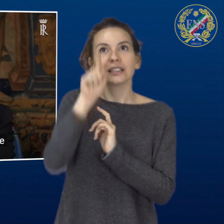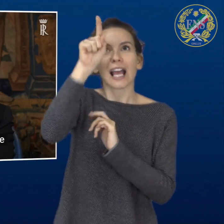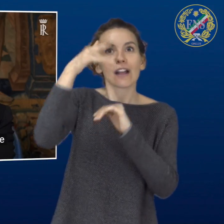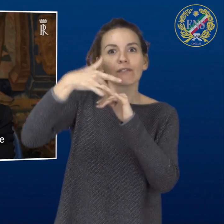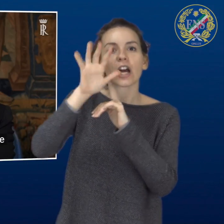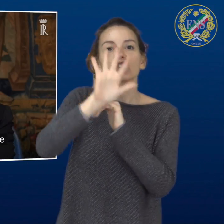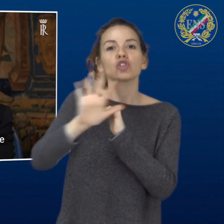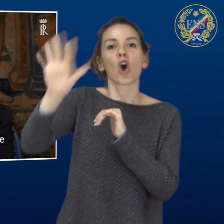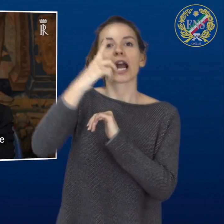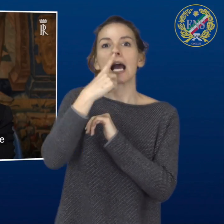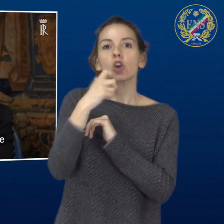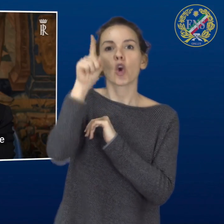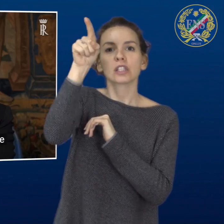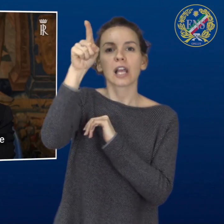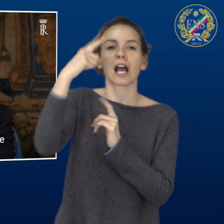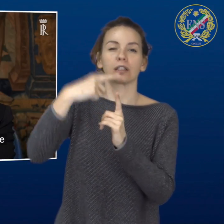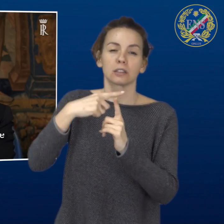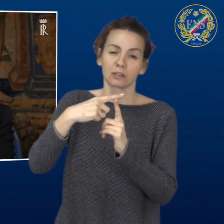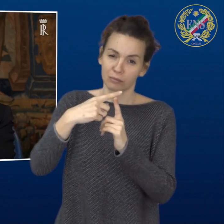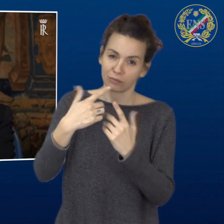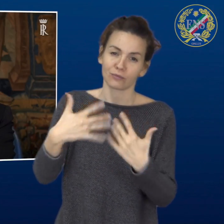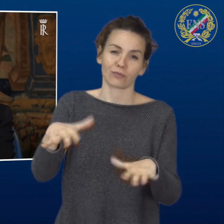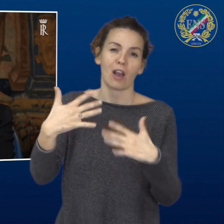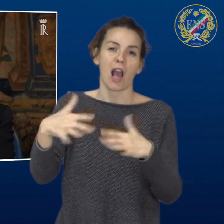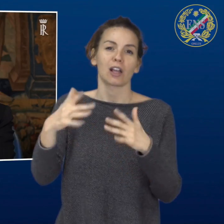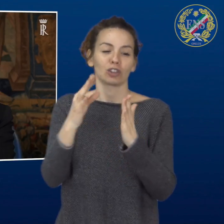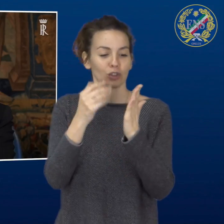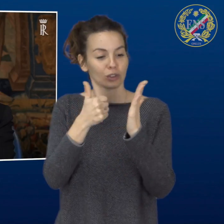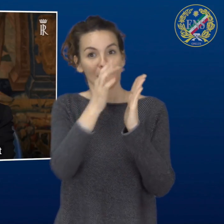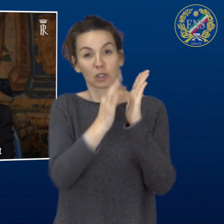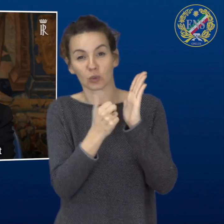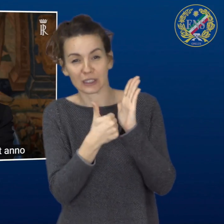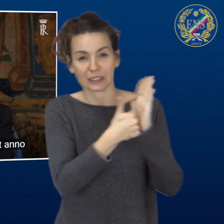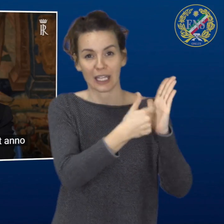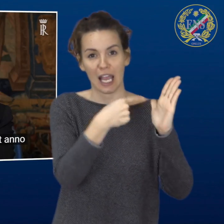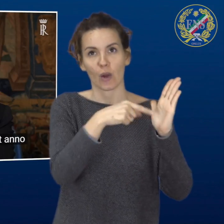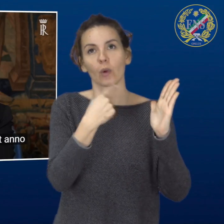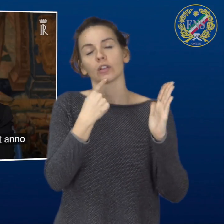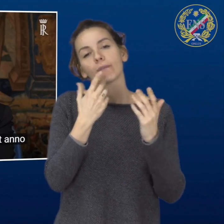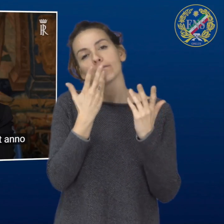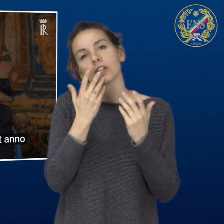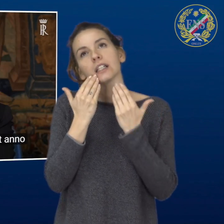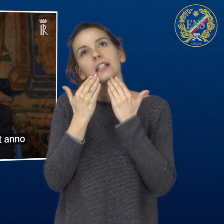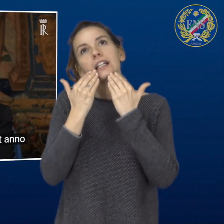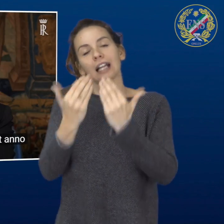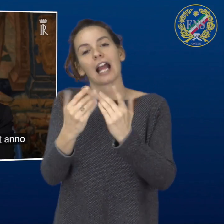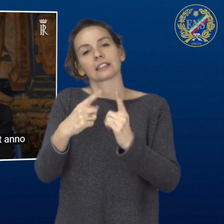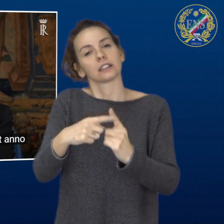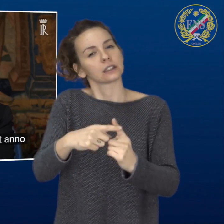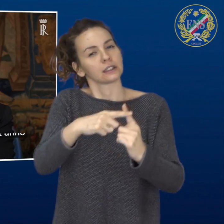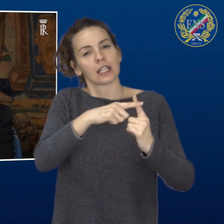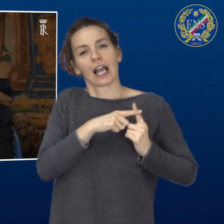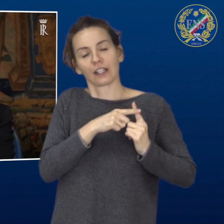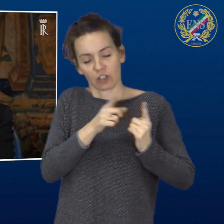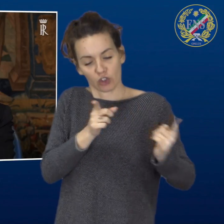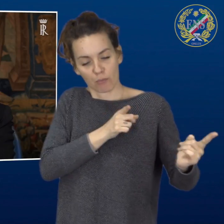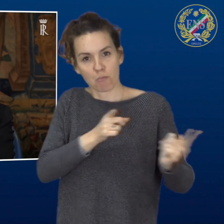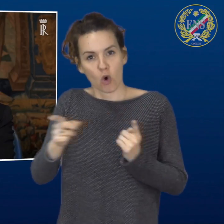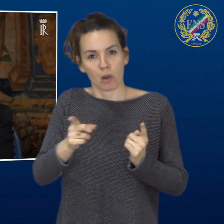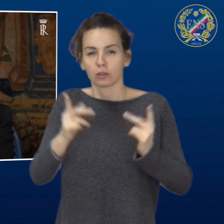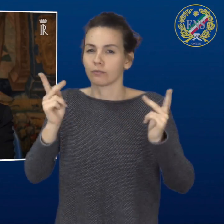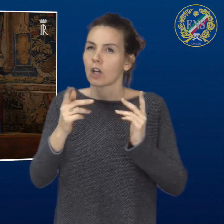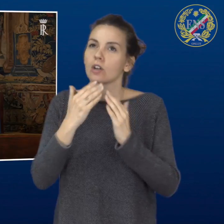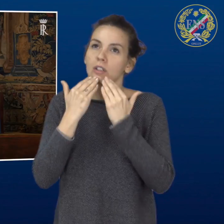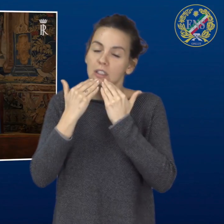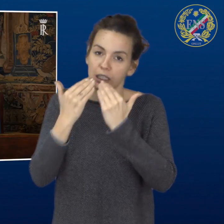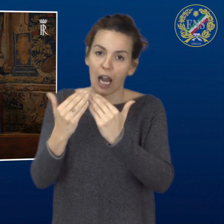cosiddette zone rosse. Li ringrazio per il modo con cui stanno affrontando i sacrifici cui sono sottoposti.